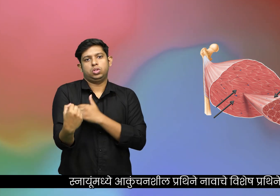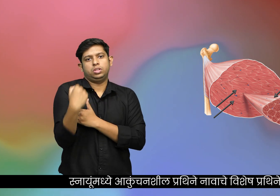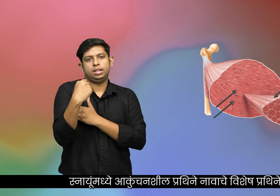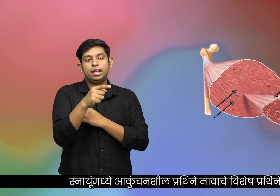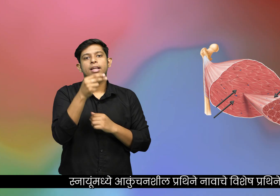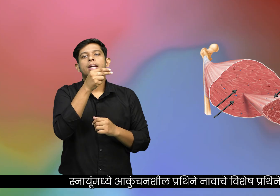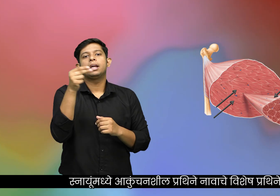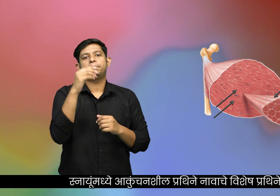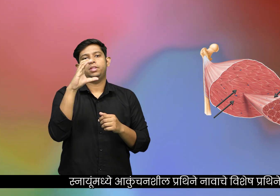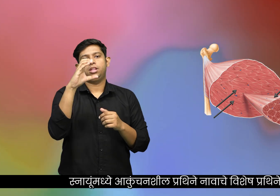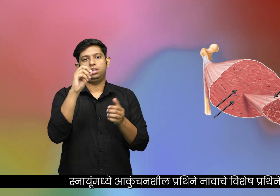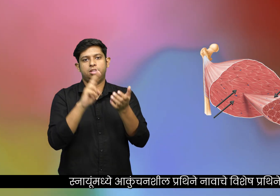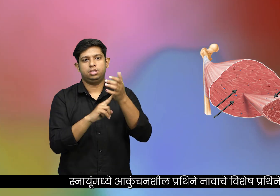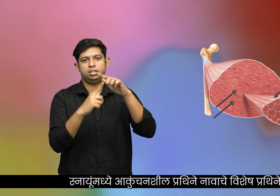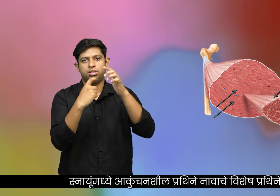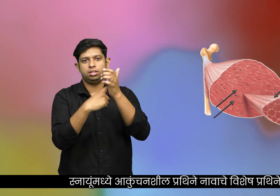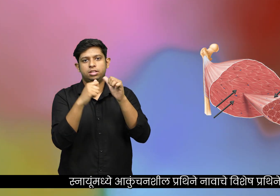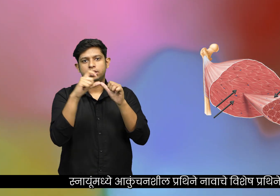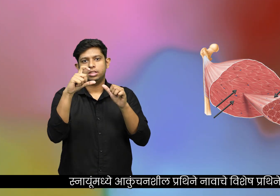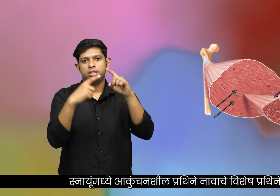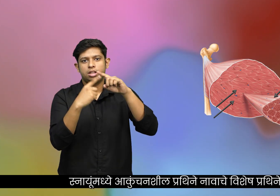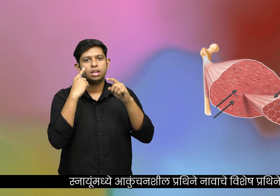अंकुचनशील प्रथिने नावाचे विशेष प्रथिने असतात,